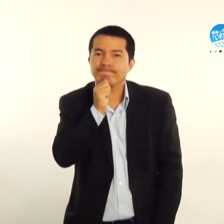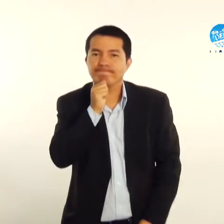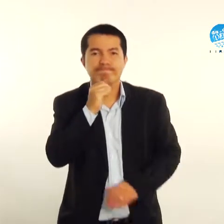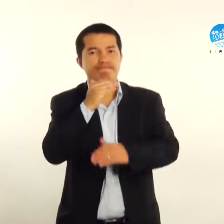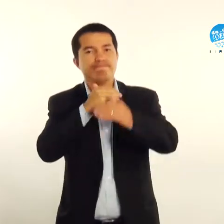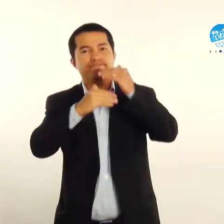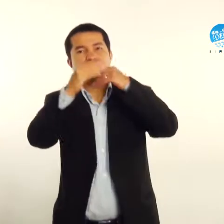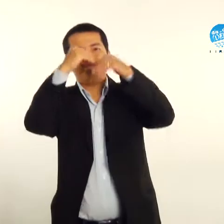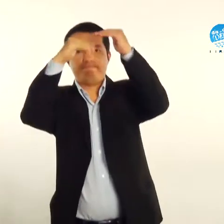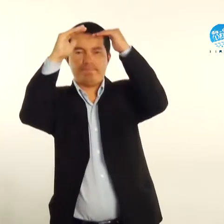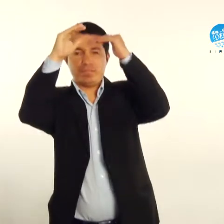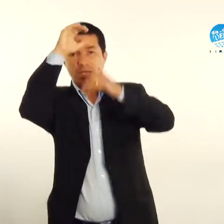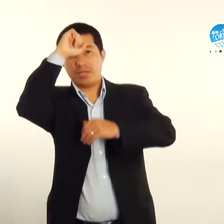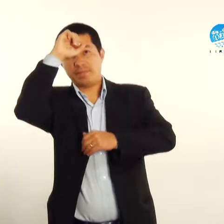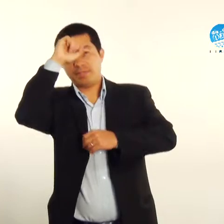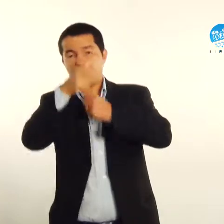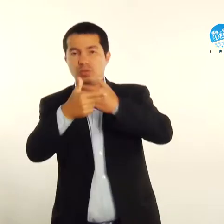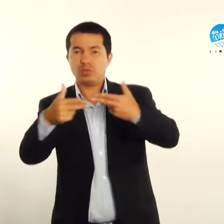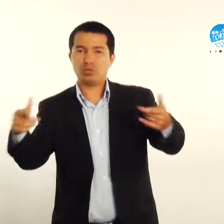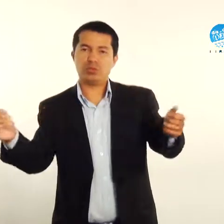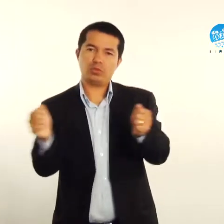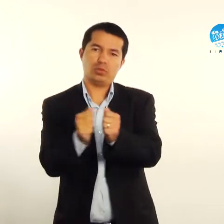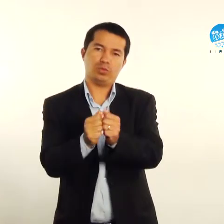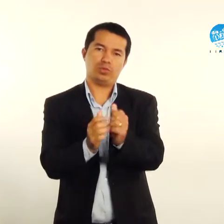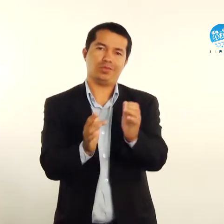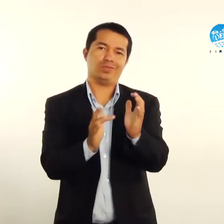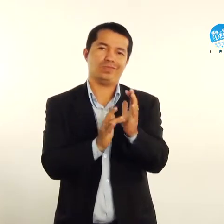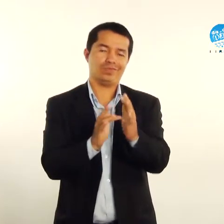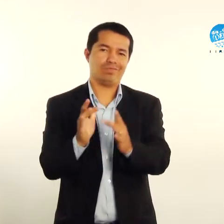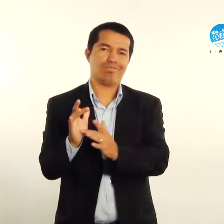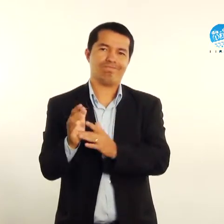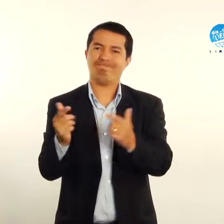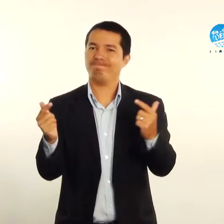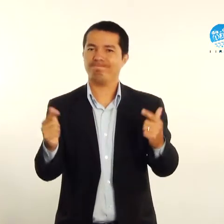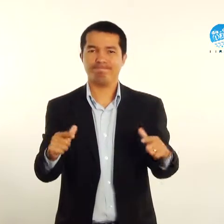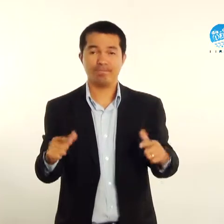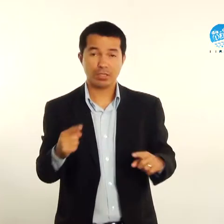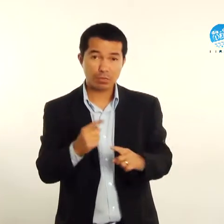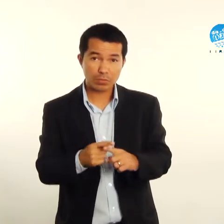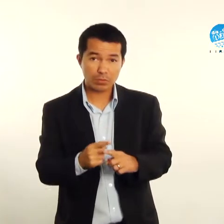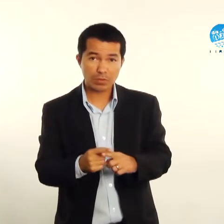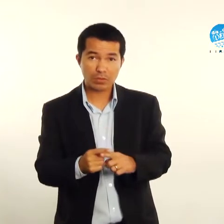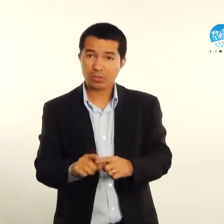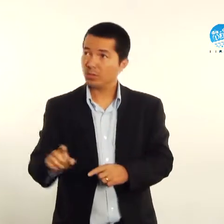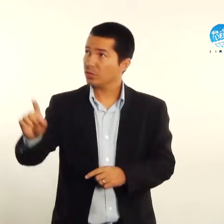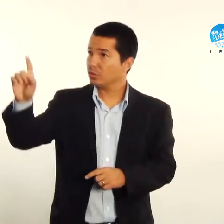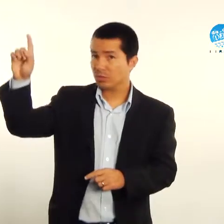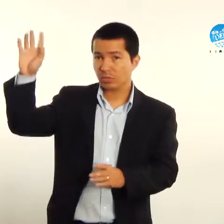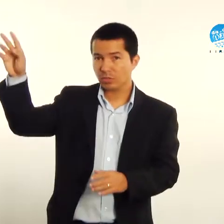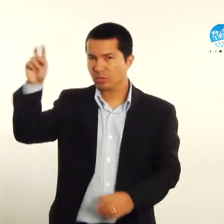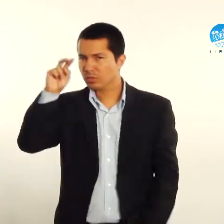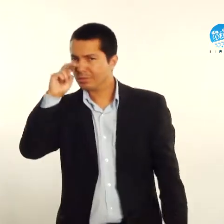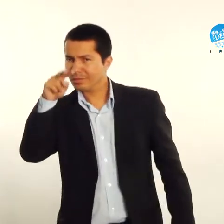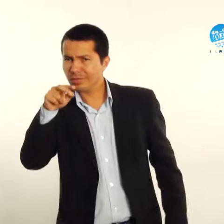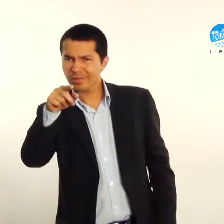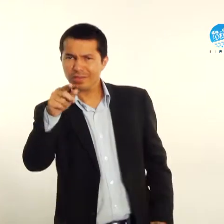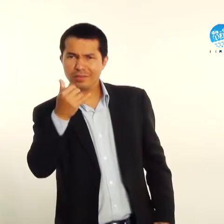que ainda não cresceu diante dos olhos de Deus. Porque Deus olha e